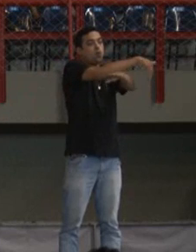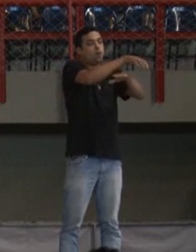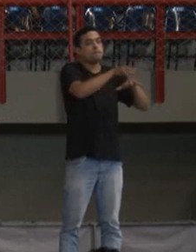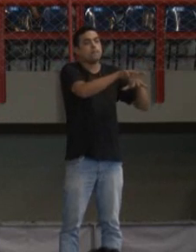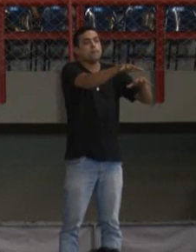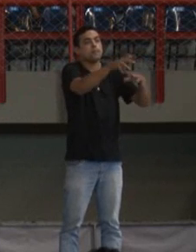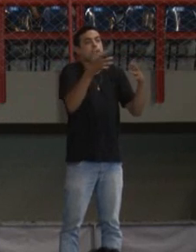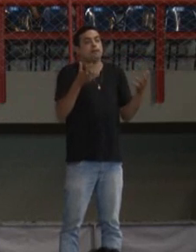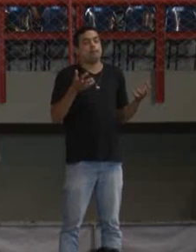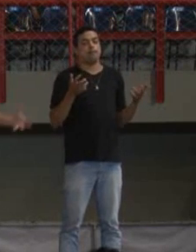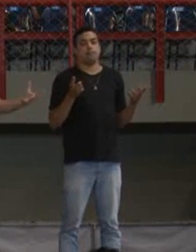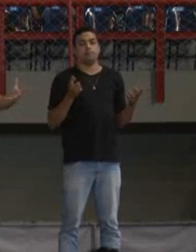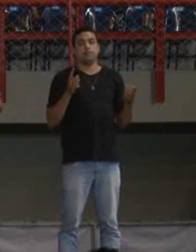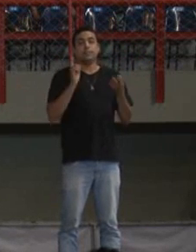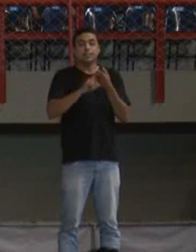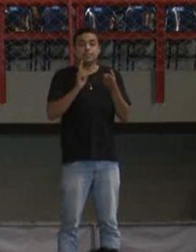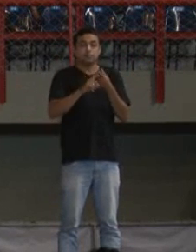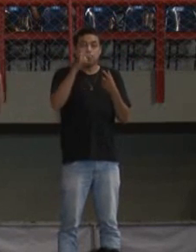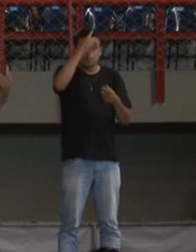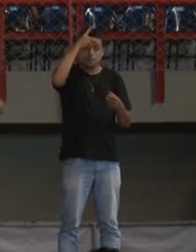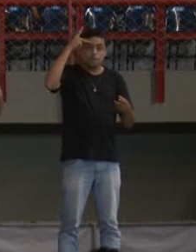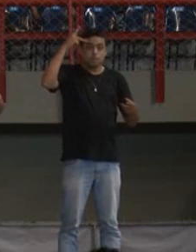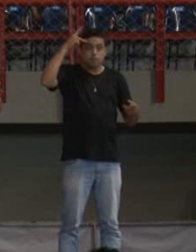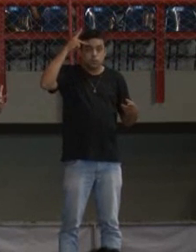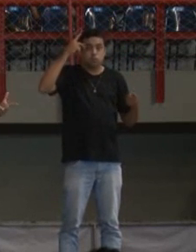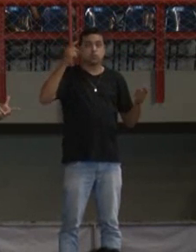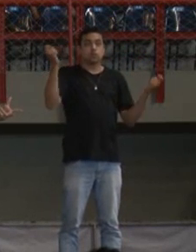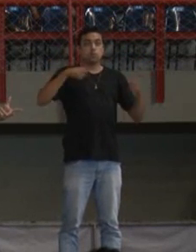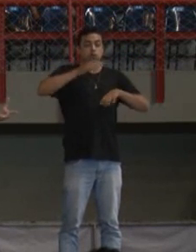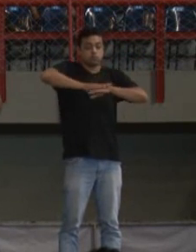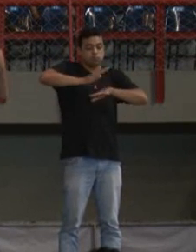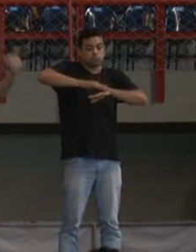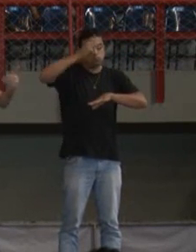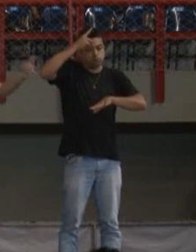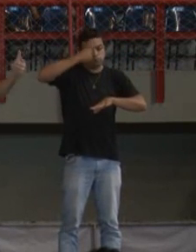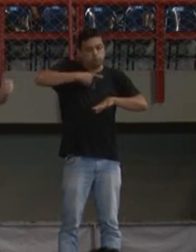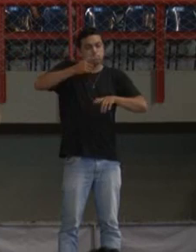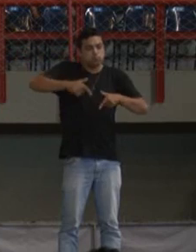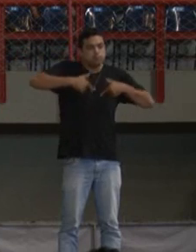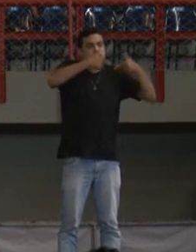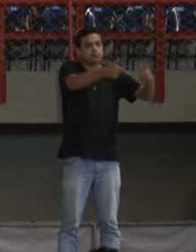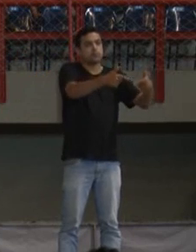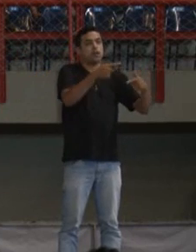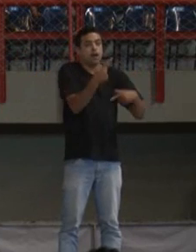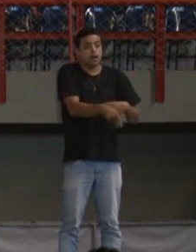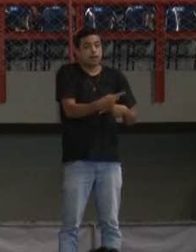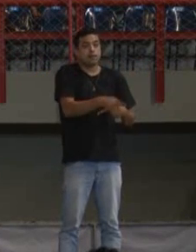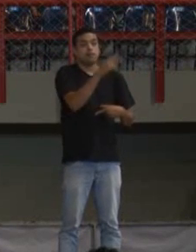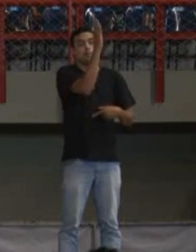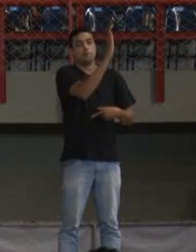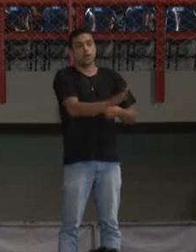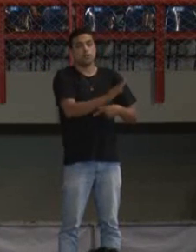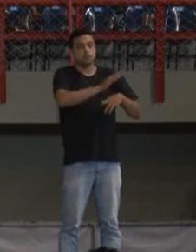dizendo que quer que as pessoas sejam sujeitos da sua própria história. Mas é isso que o Brasil está começando a fazer.